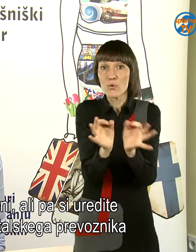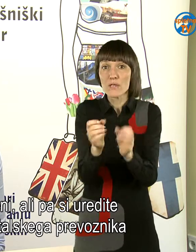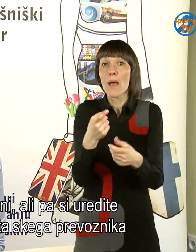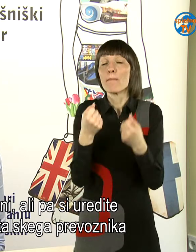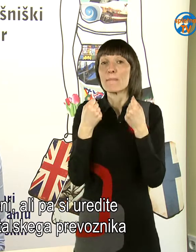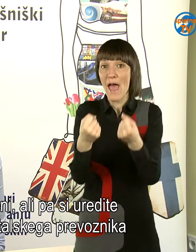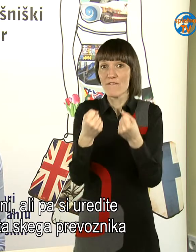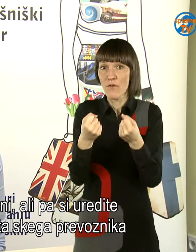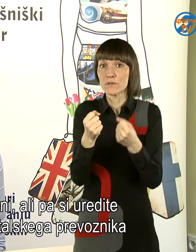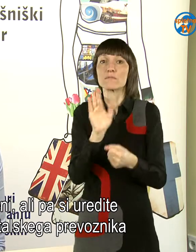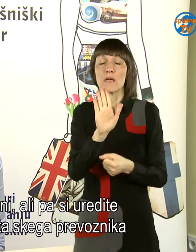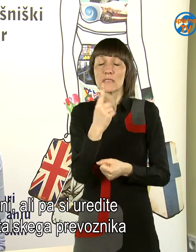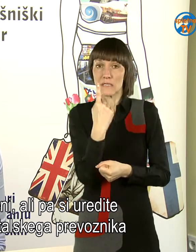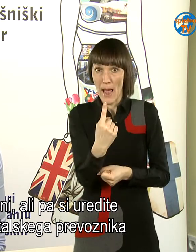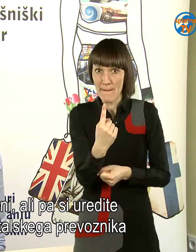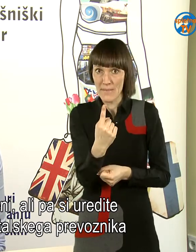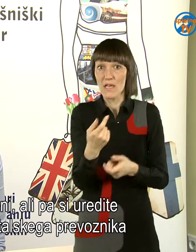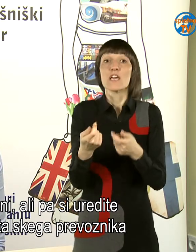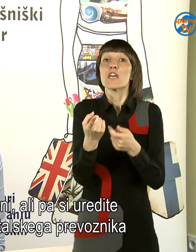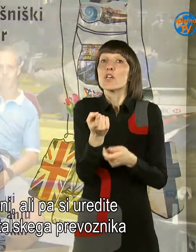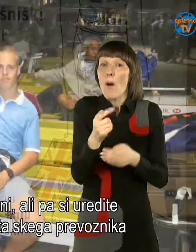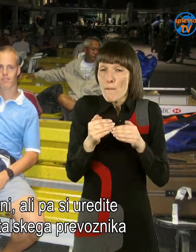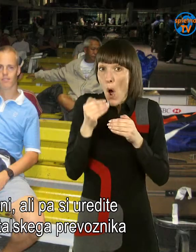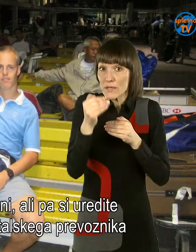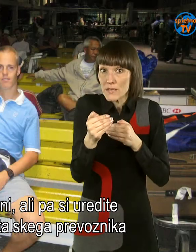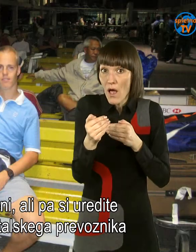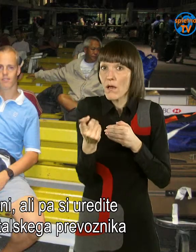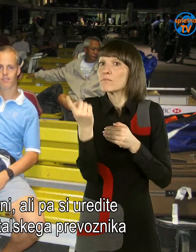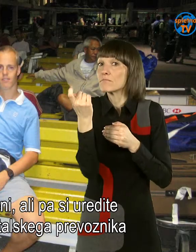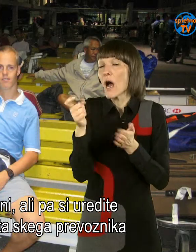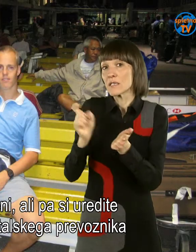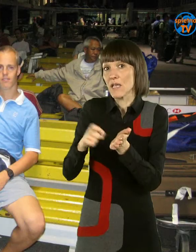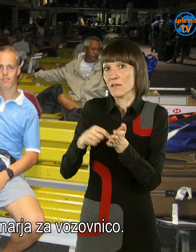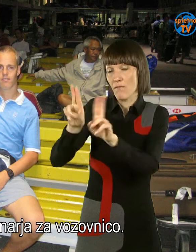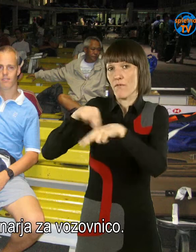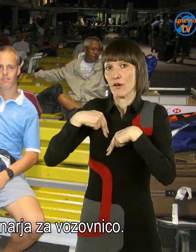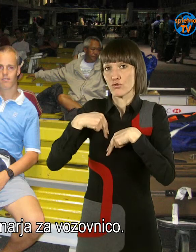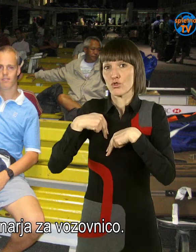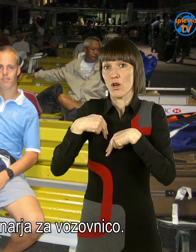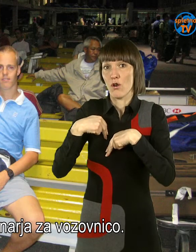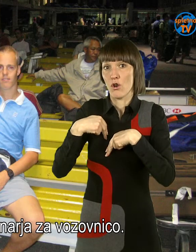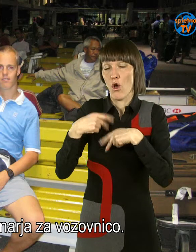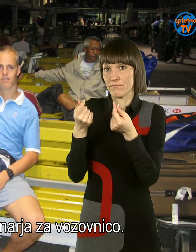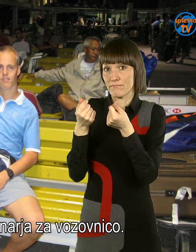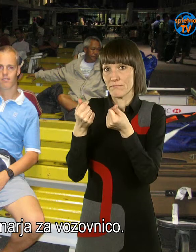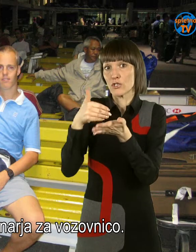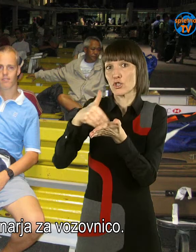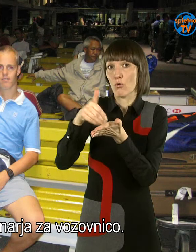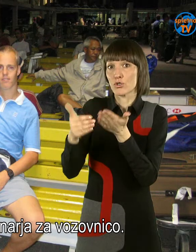uredite prevoz po svoje in od letalskega prevoznika zahtevate vračilo